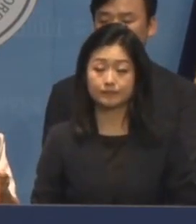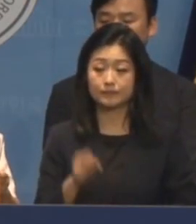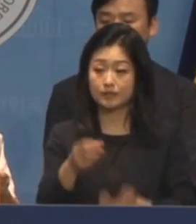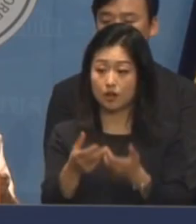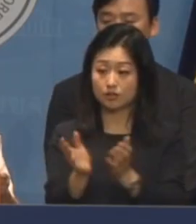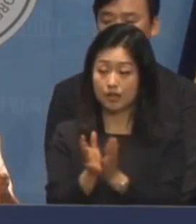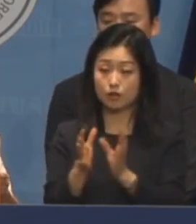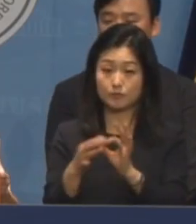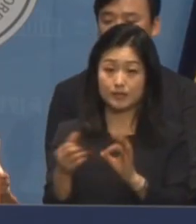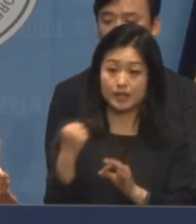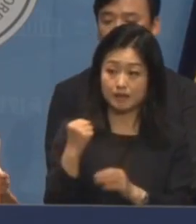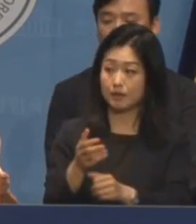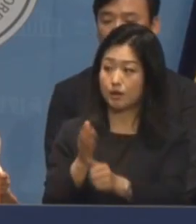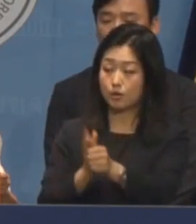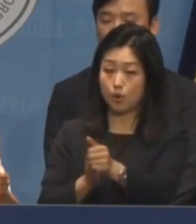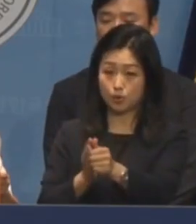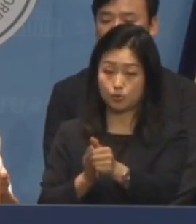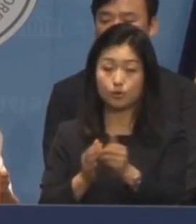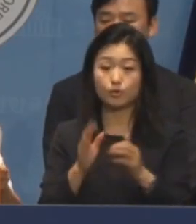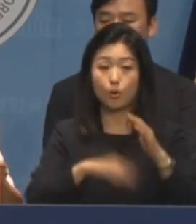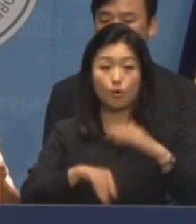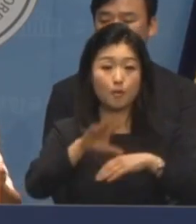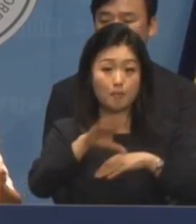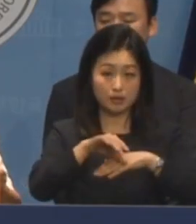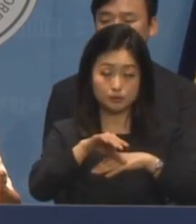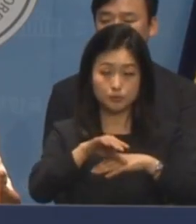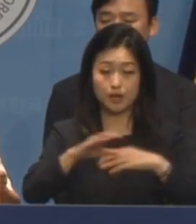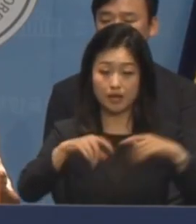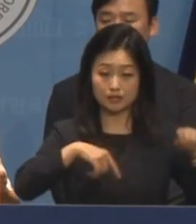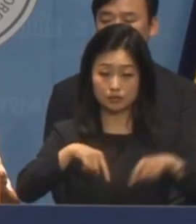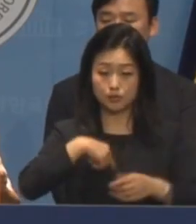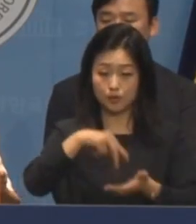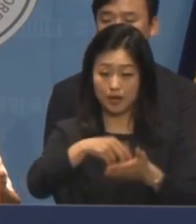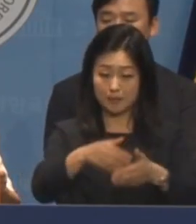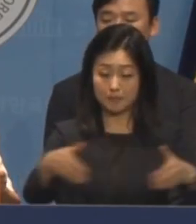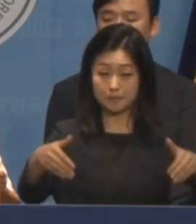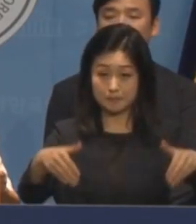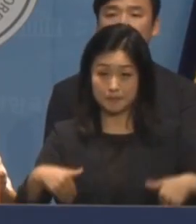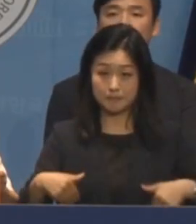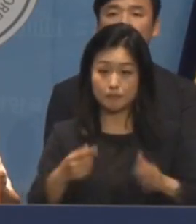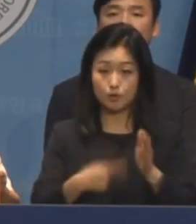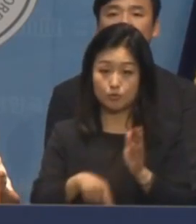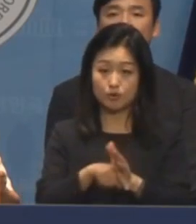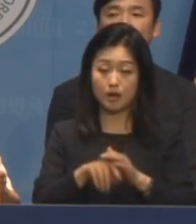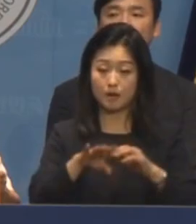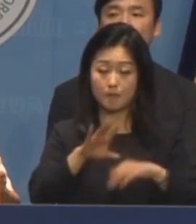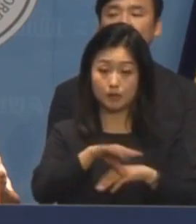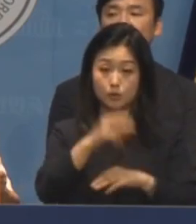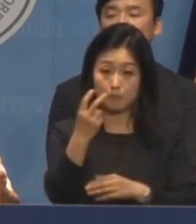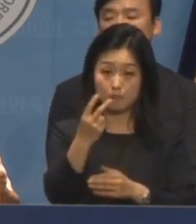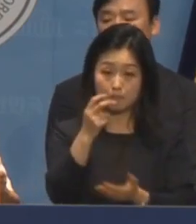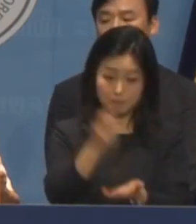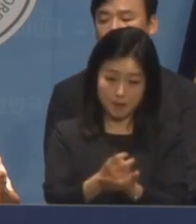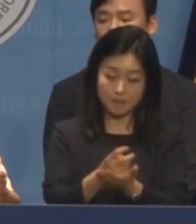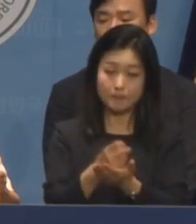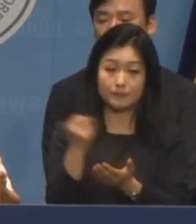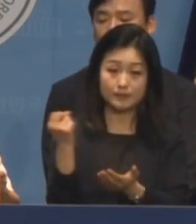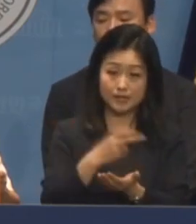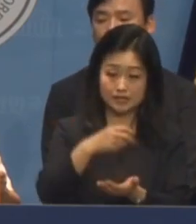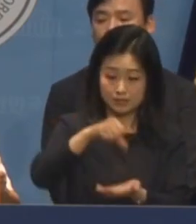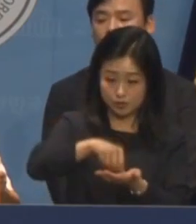집권여당 국민의힘에 요구한다. 공영방송의 정치적 독립을 위한 이번 방송법 재의결에 찬성표를